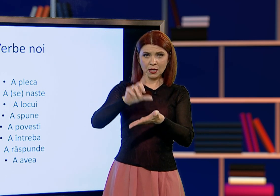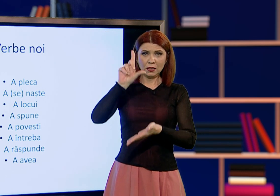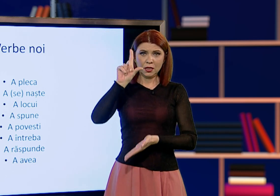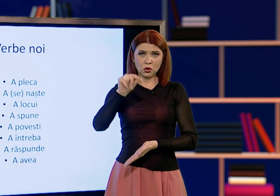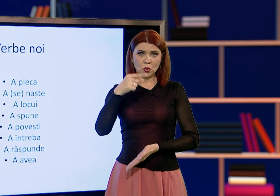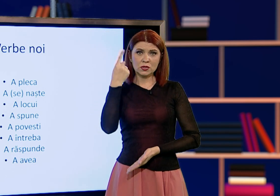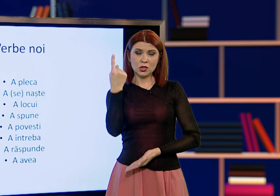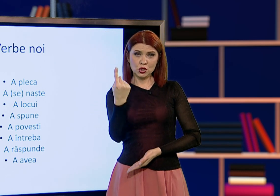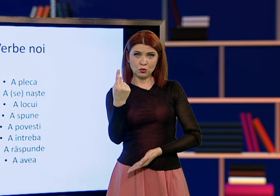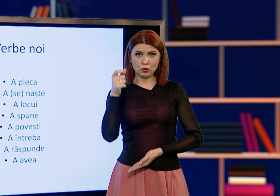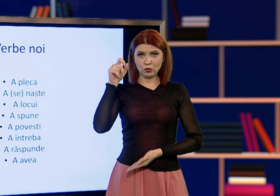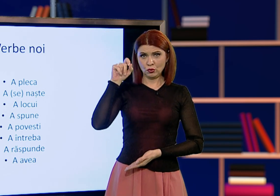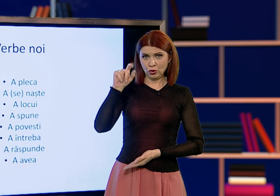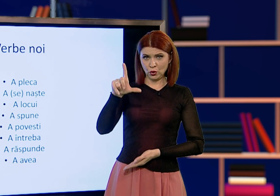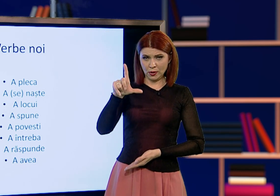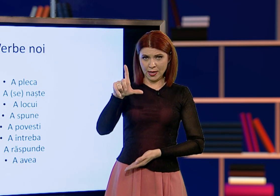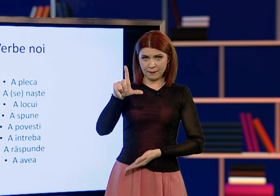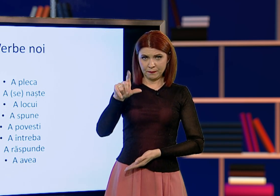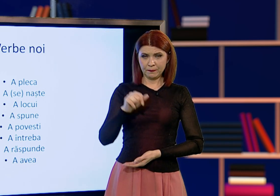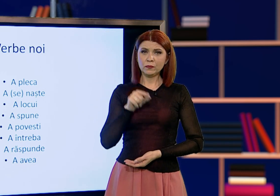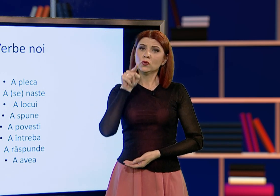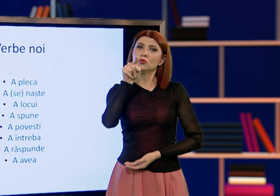de 21 iulie tu